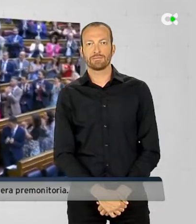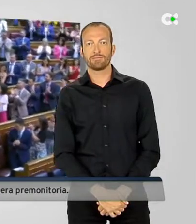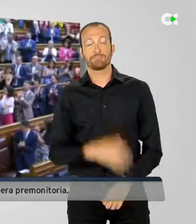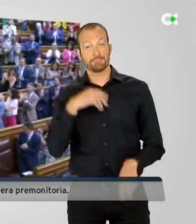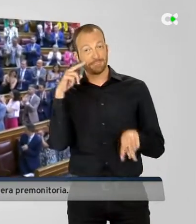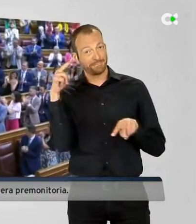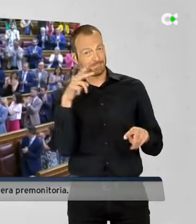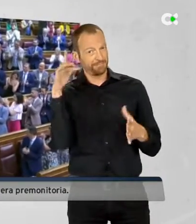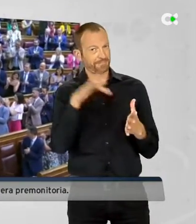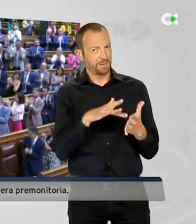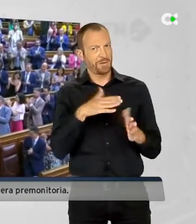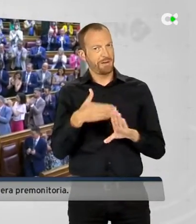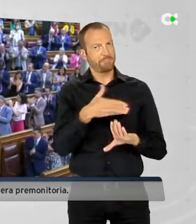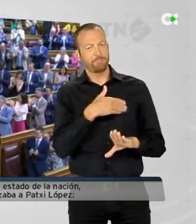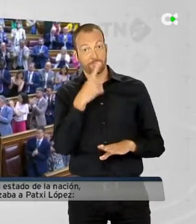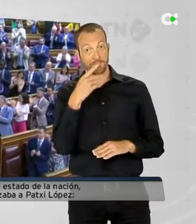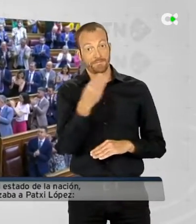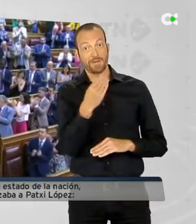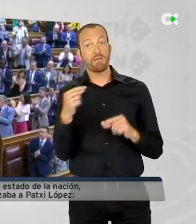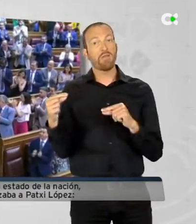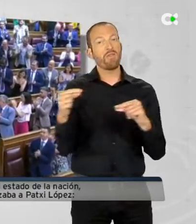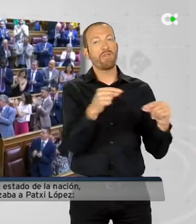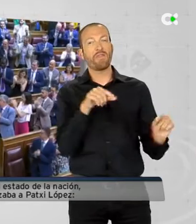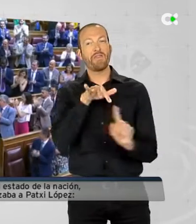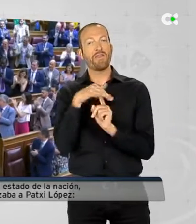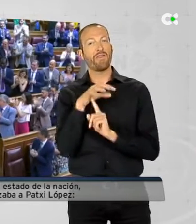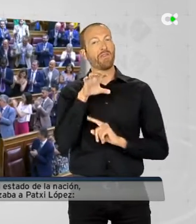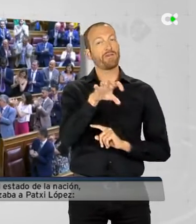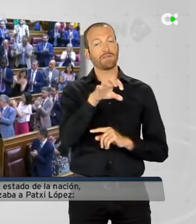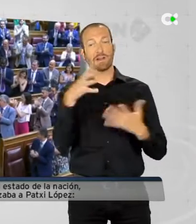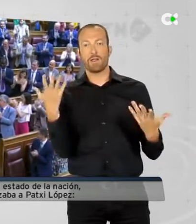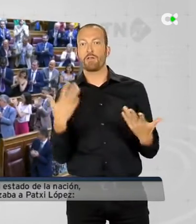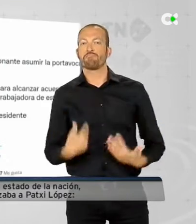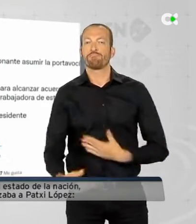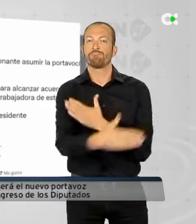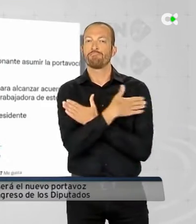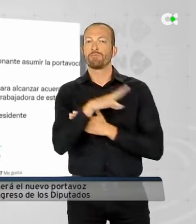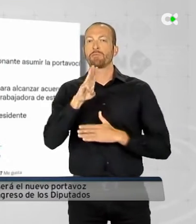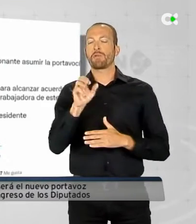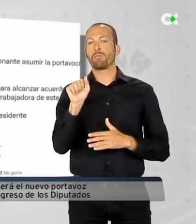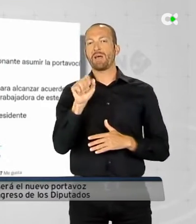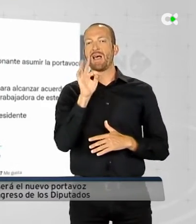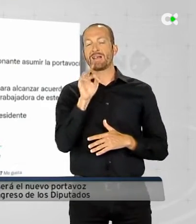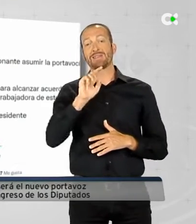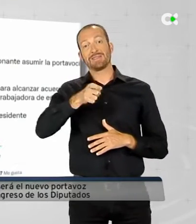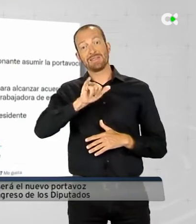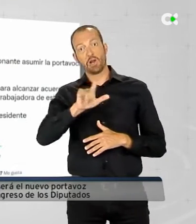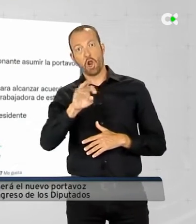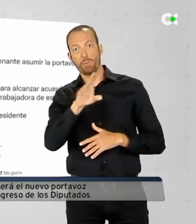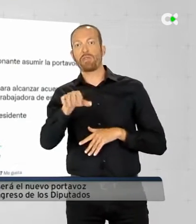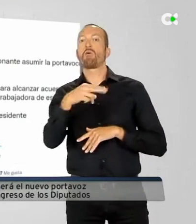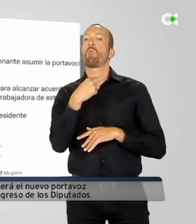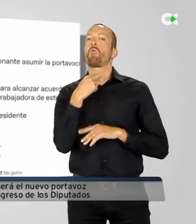Esta imagen era premonitoria. En el debate del Estado de la Nación, Sánchez abrazaba a Patxi López. El ex Lendakari será el nuevo